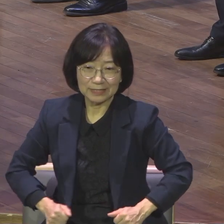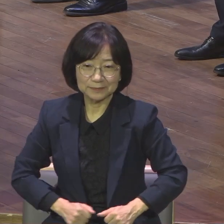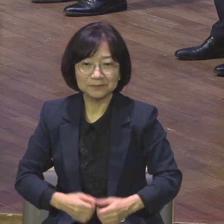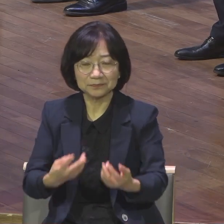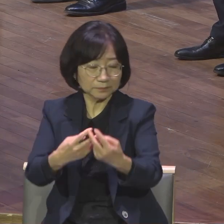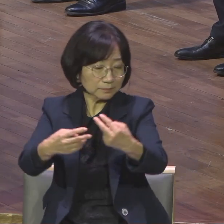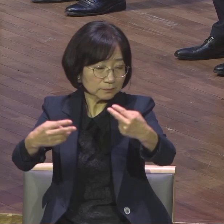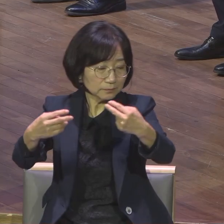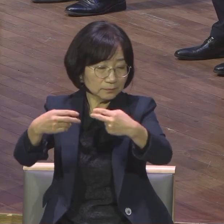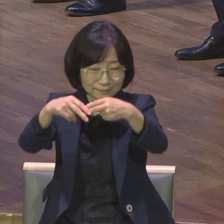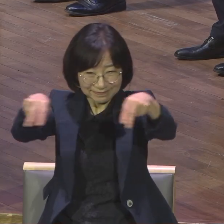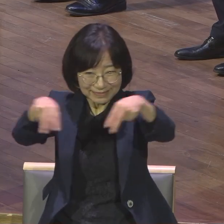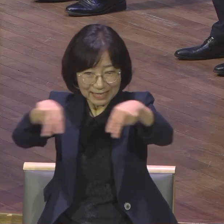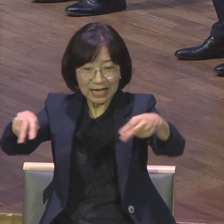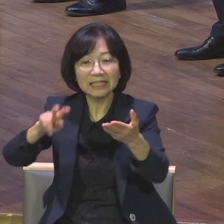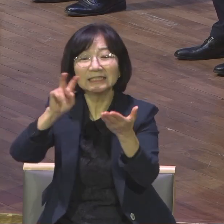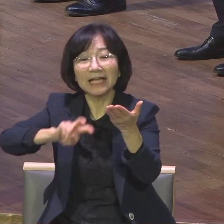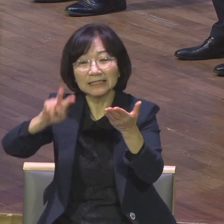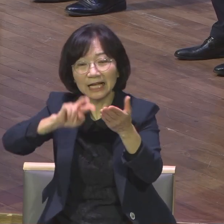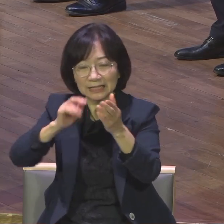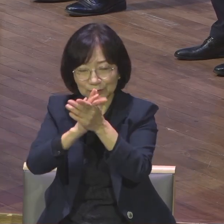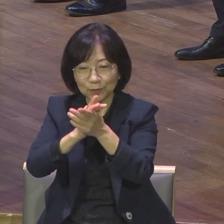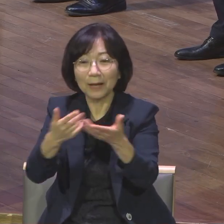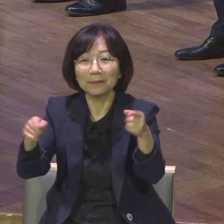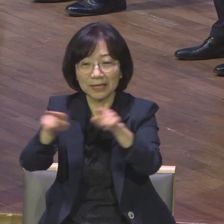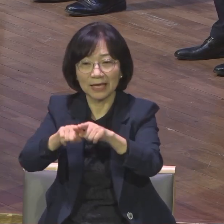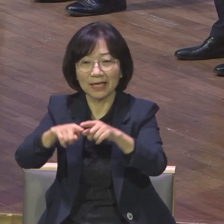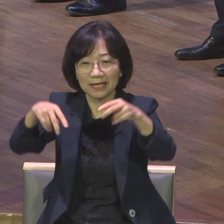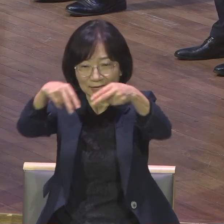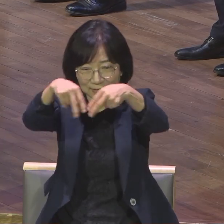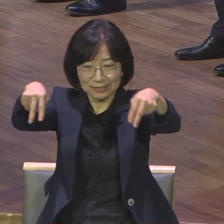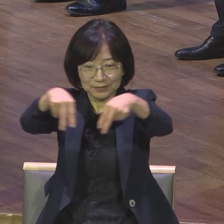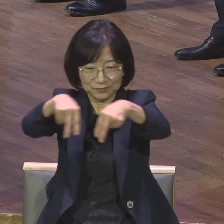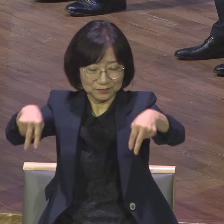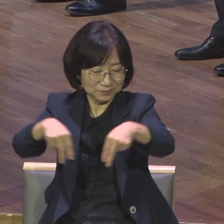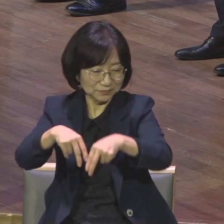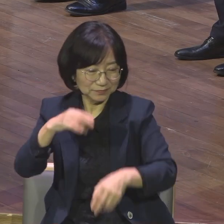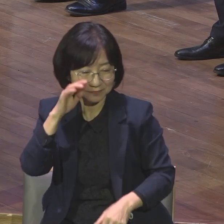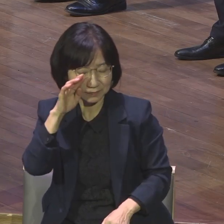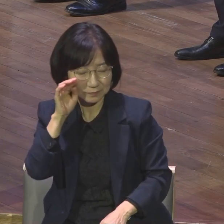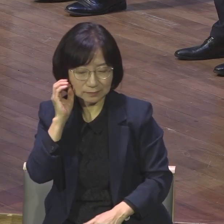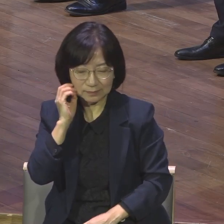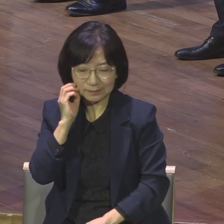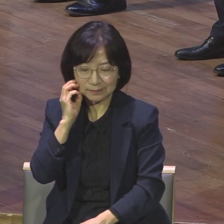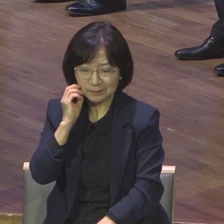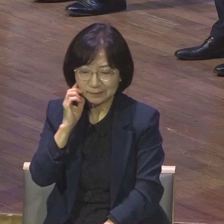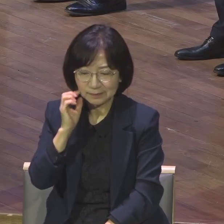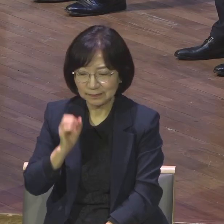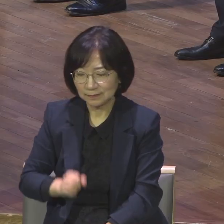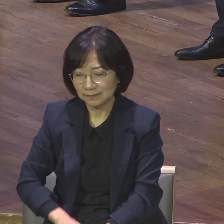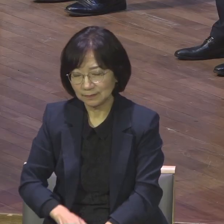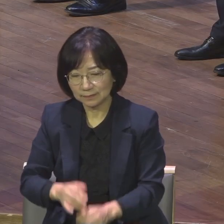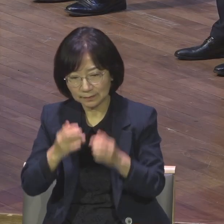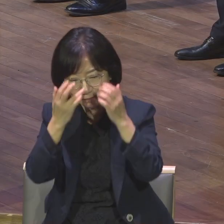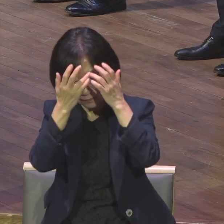좋겠습니다. 다 자리에서 일어나서 그렇게 살아가리 하나님 앞에 찬양드리겠습니다.